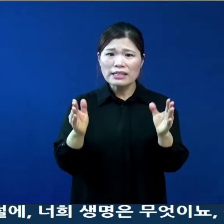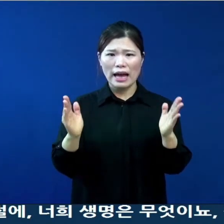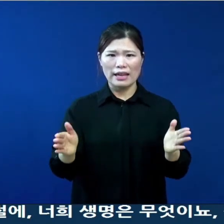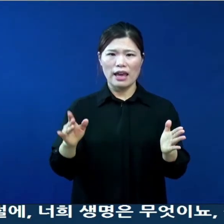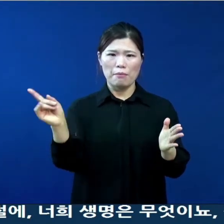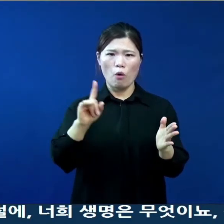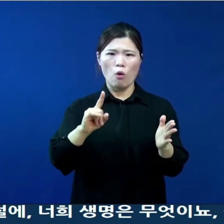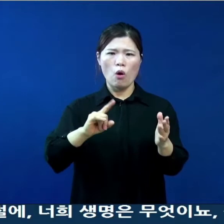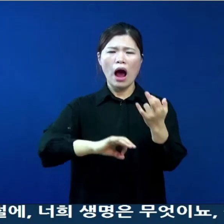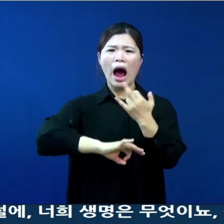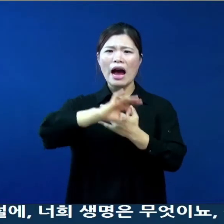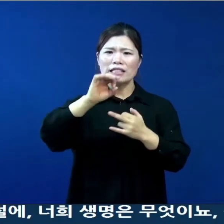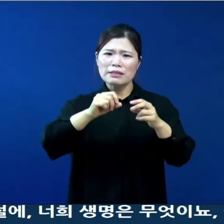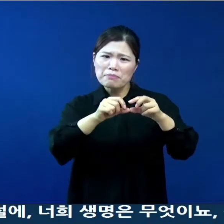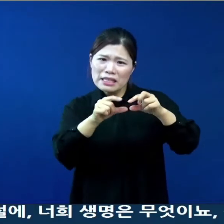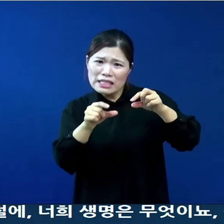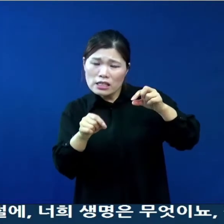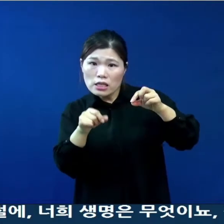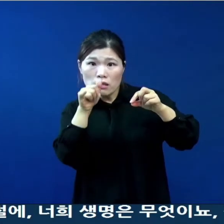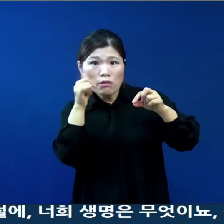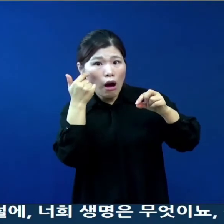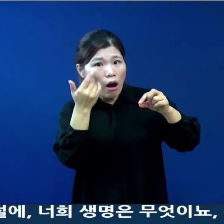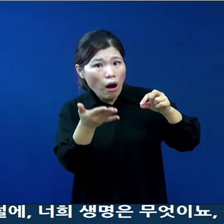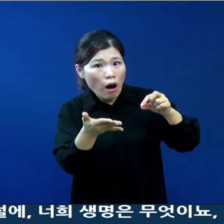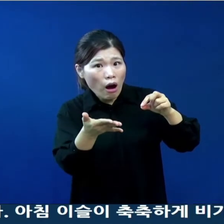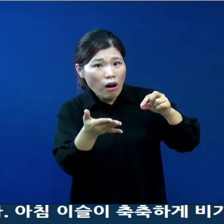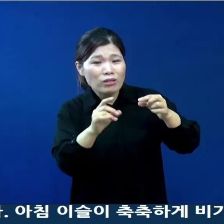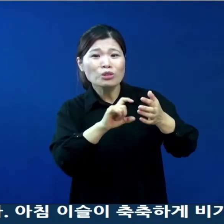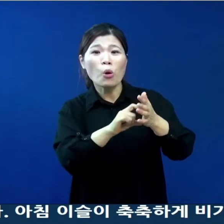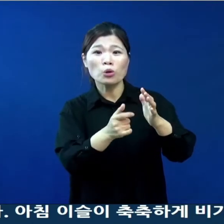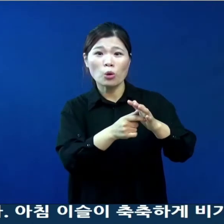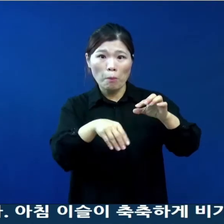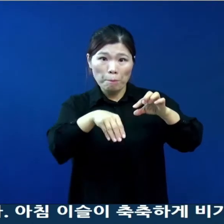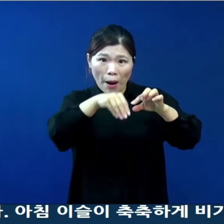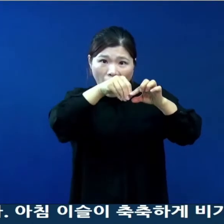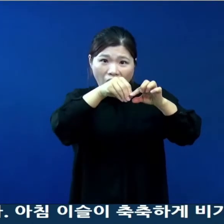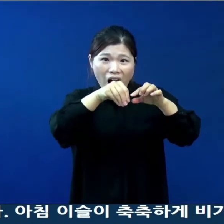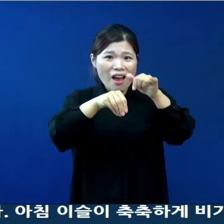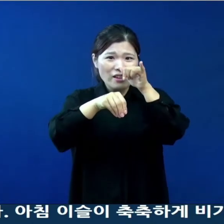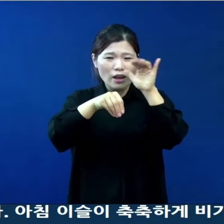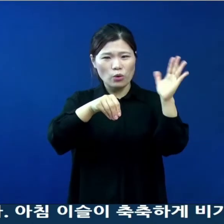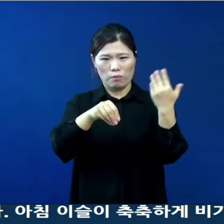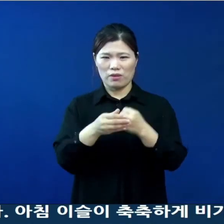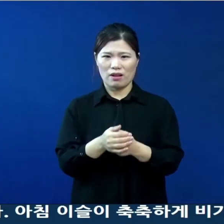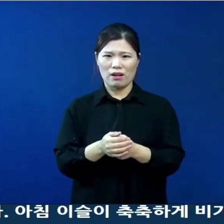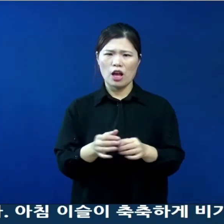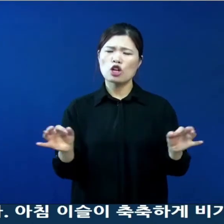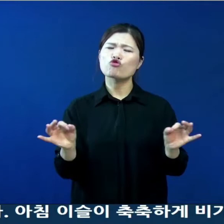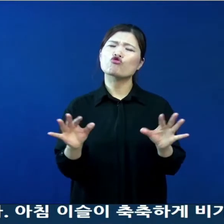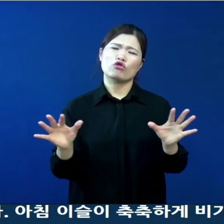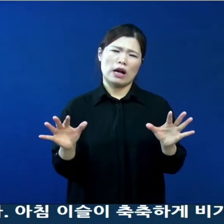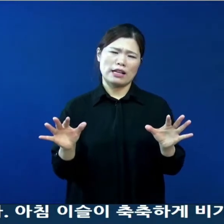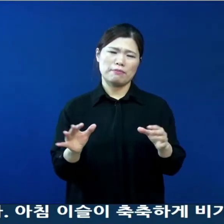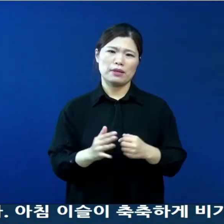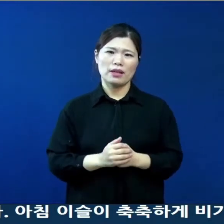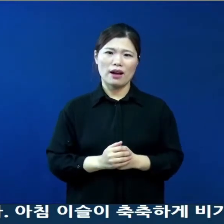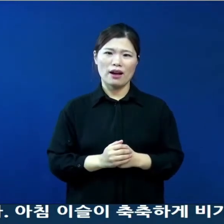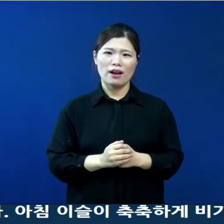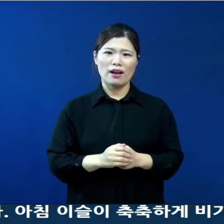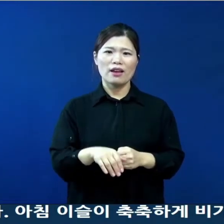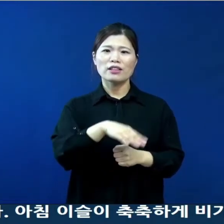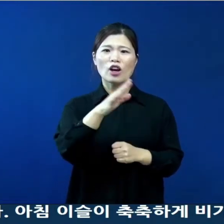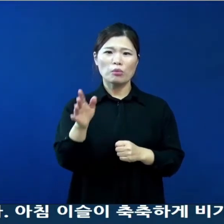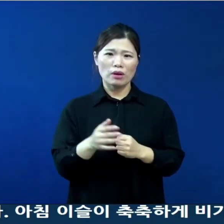아침 이슬이 있었냐는 듯이 완전히 바짝 말라버리고 마는 것입니다. 그만큼 순간적이라고 하는 것입니다. 여러분, 덜풀을